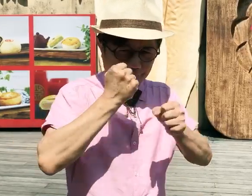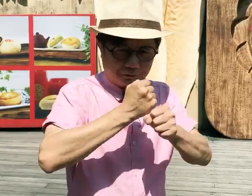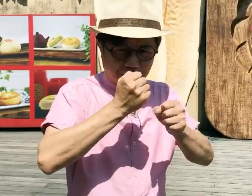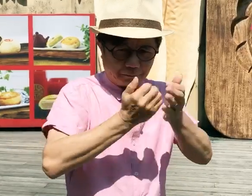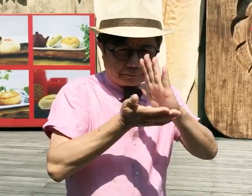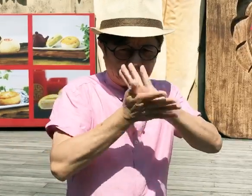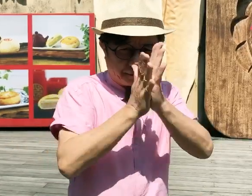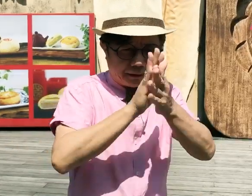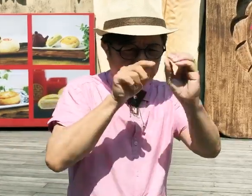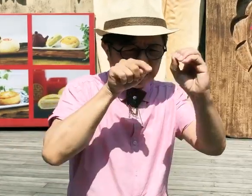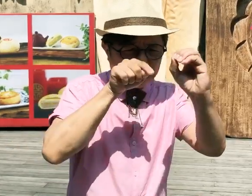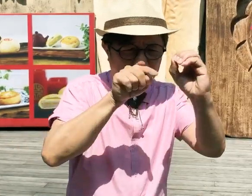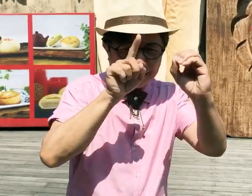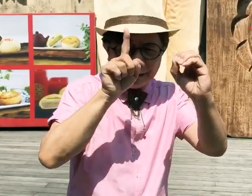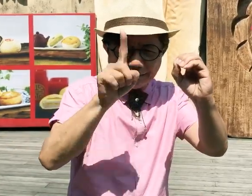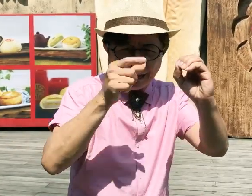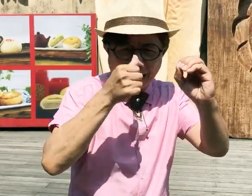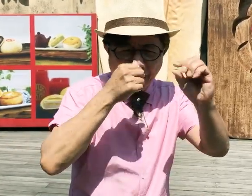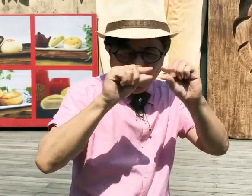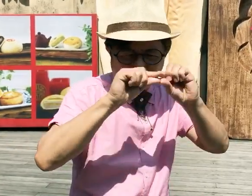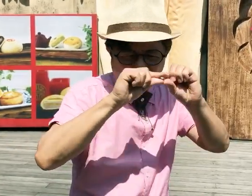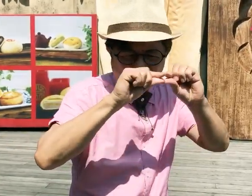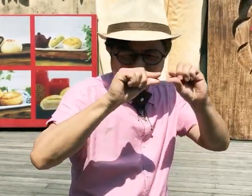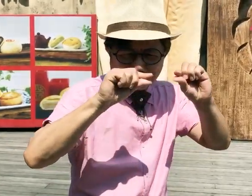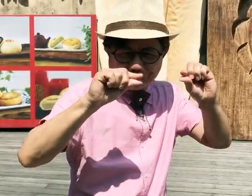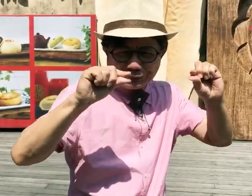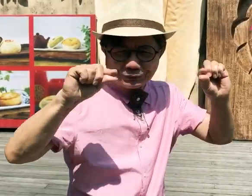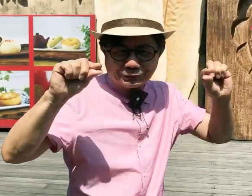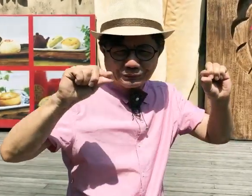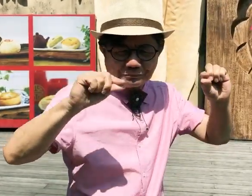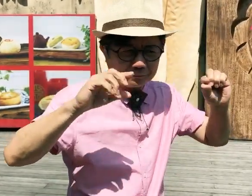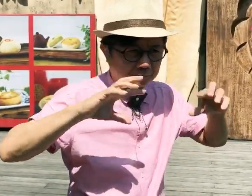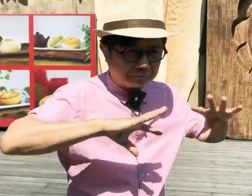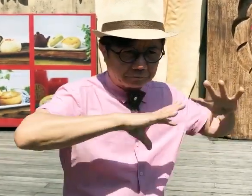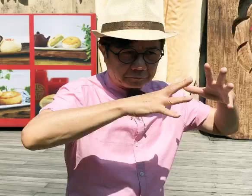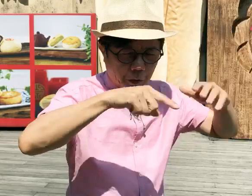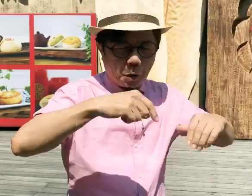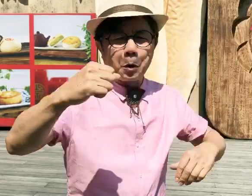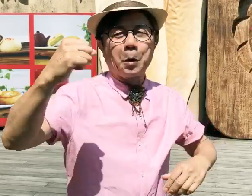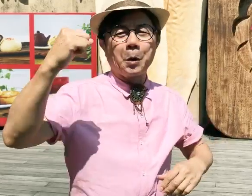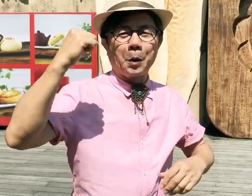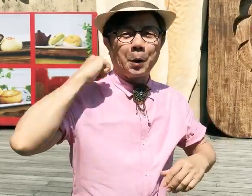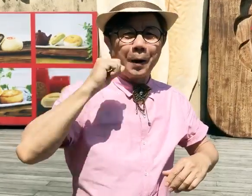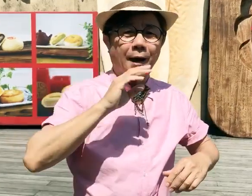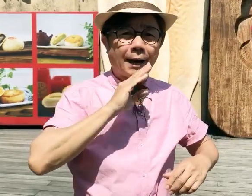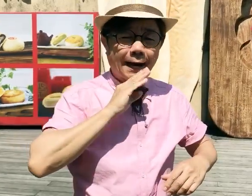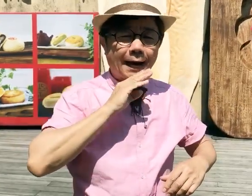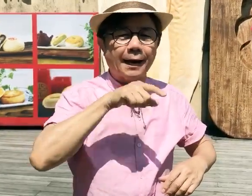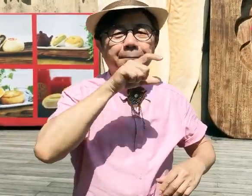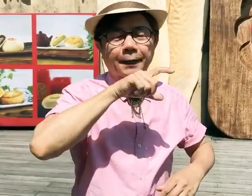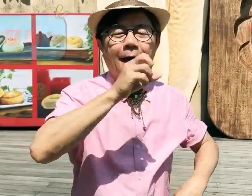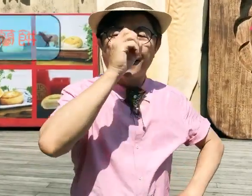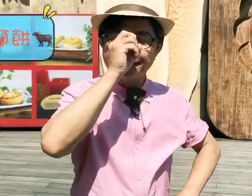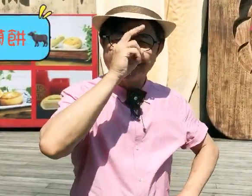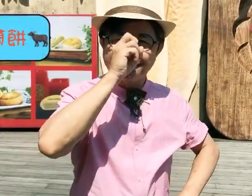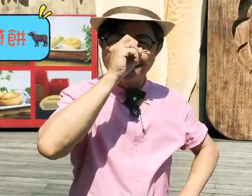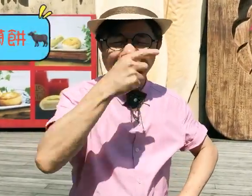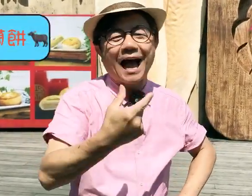在在研发的是不同的，是0.1公分薄的，薄薄的，全世界最薄的